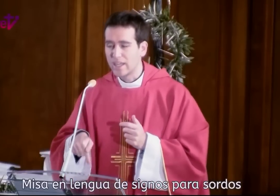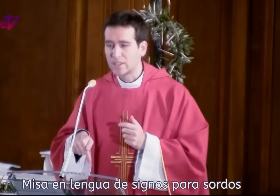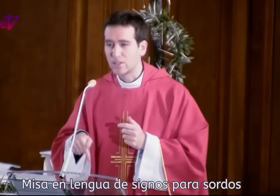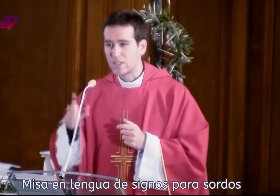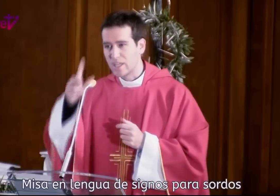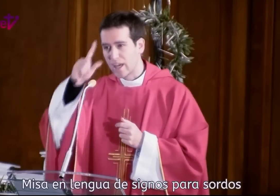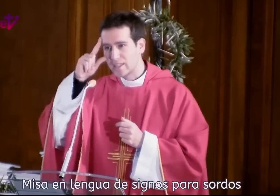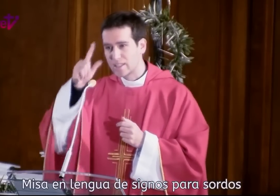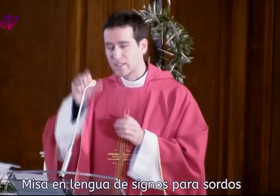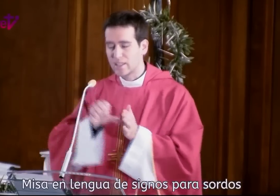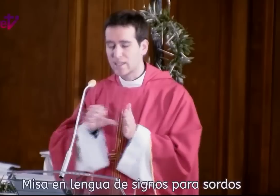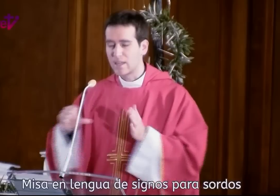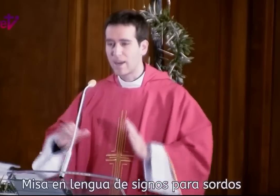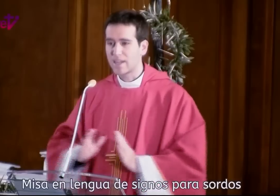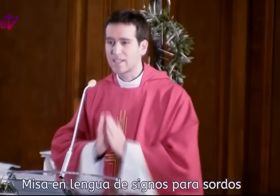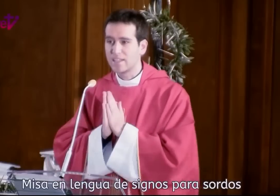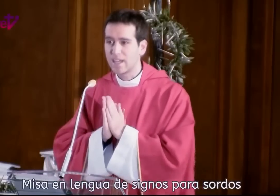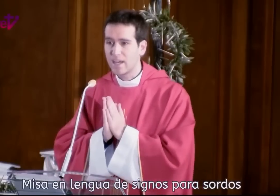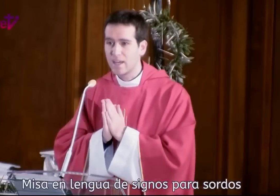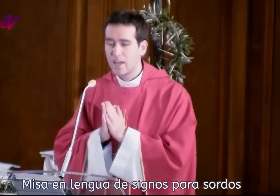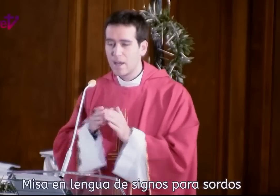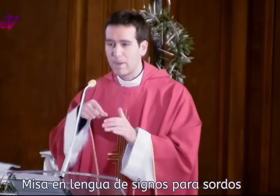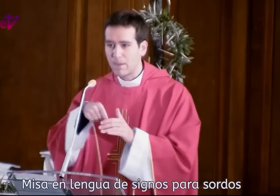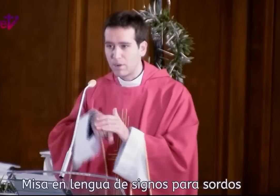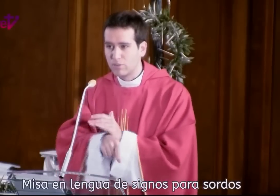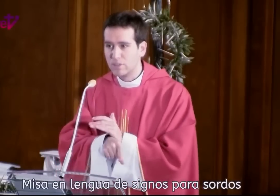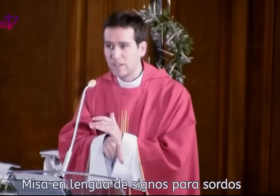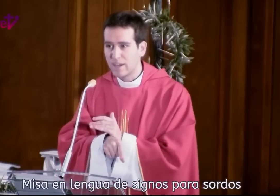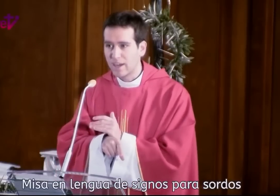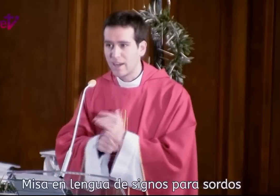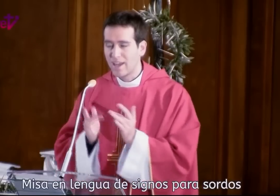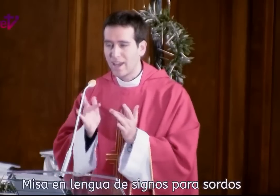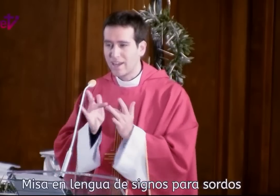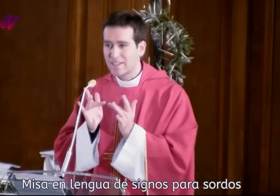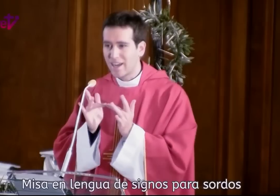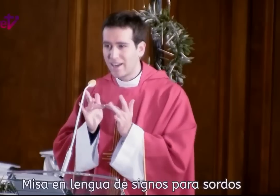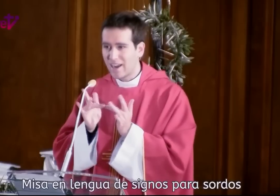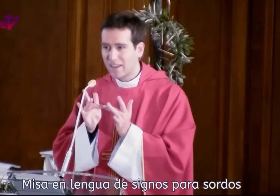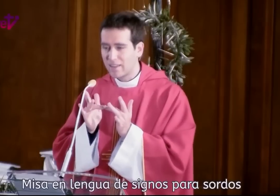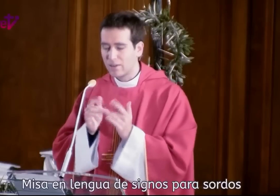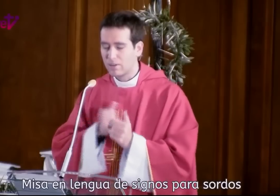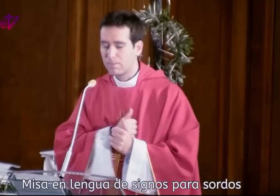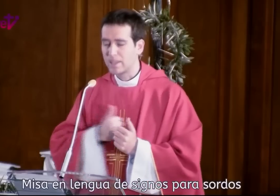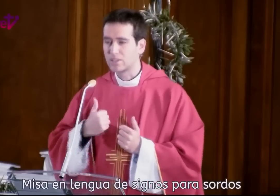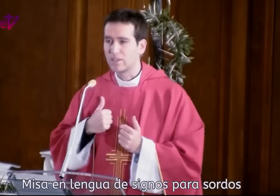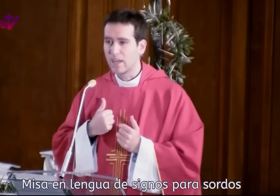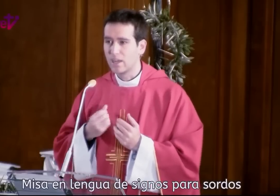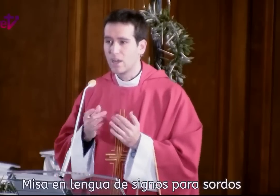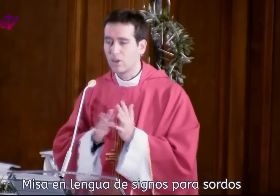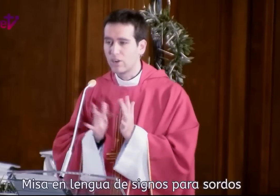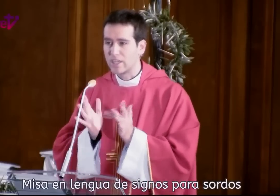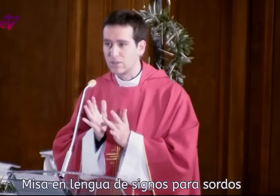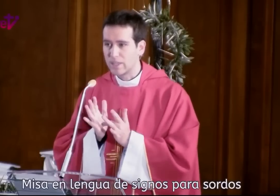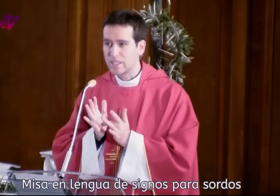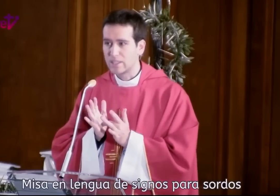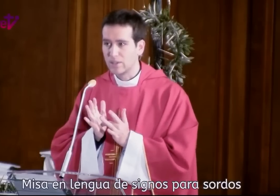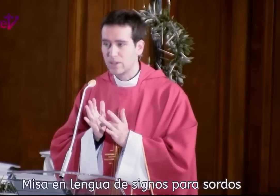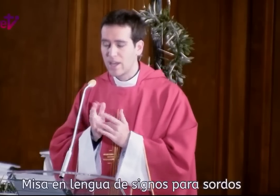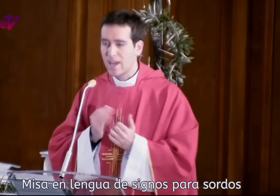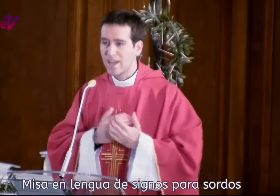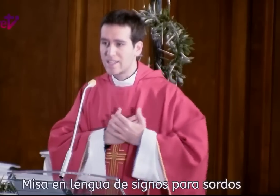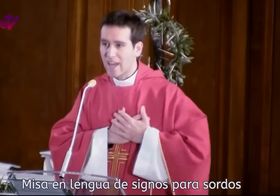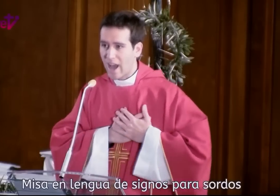Dispongámonos estos días de Semana Santa para profundizar en esa relación personal con